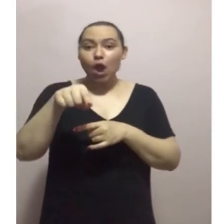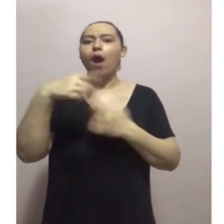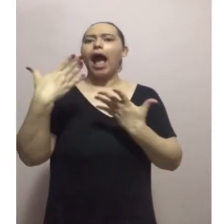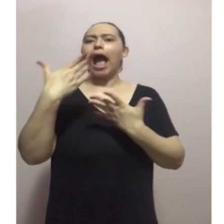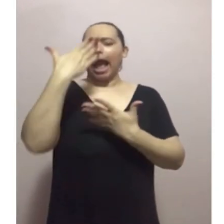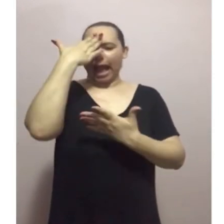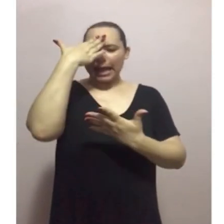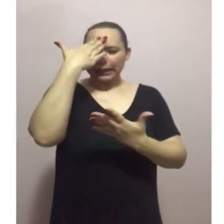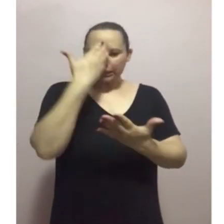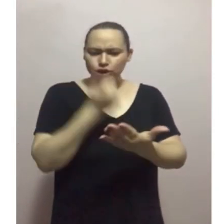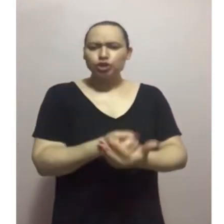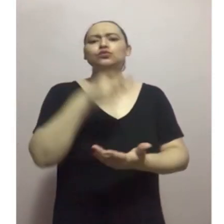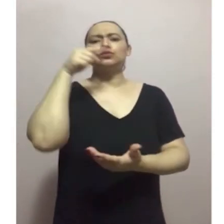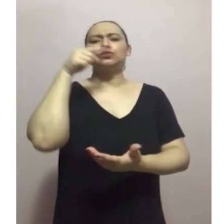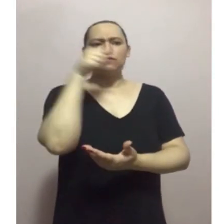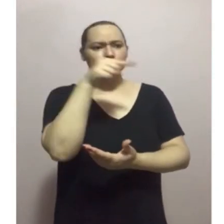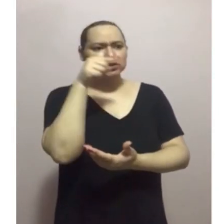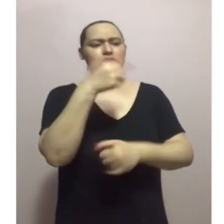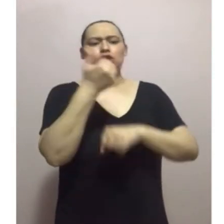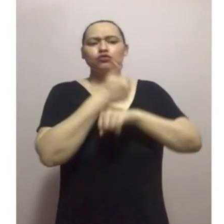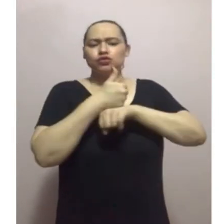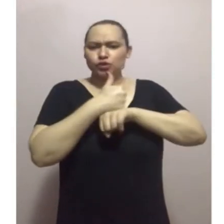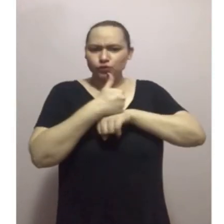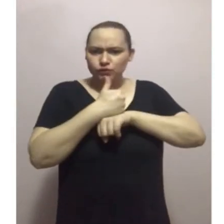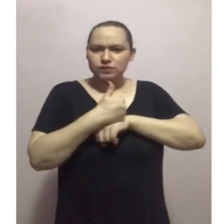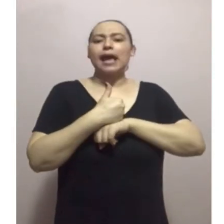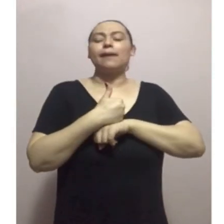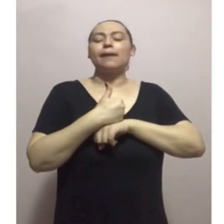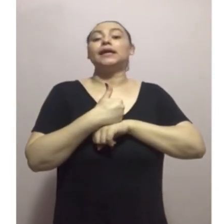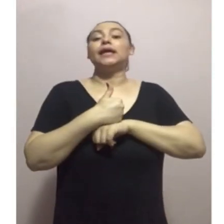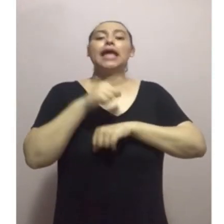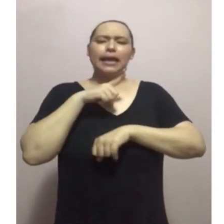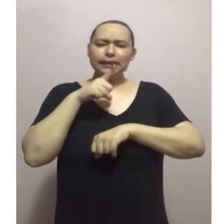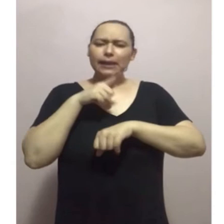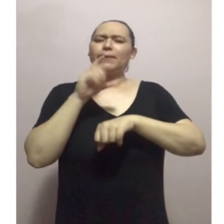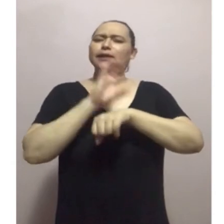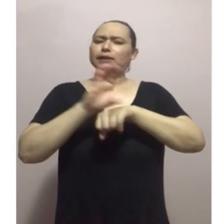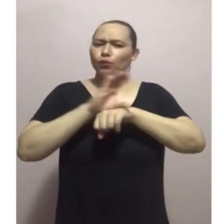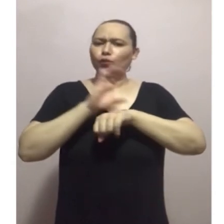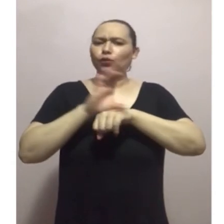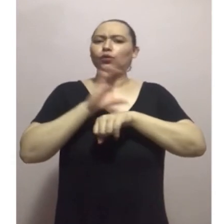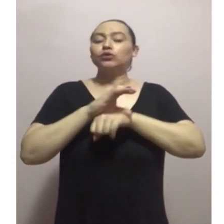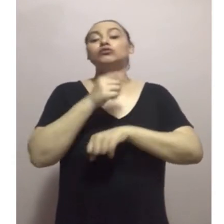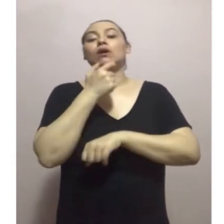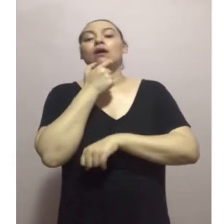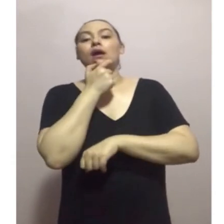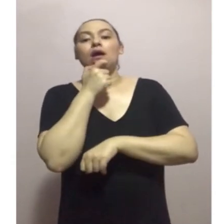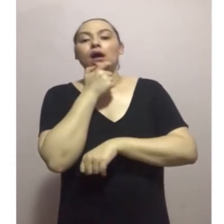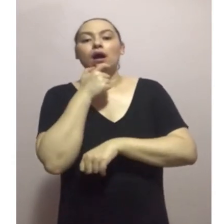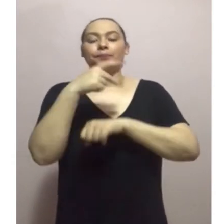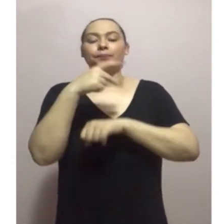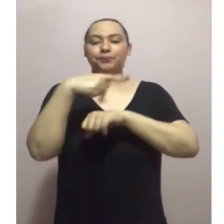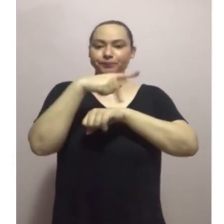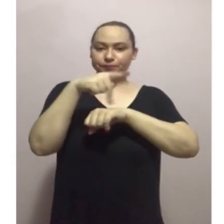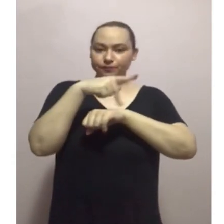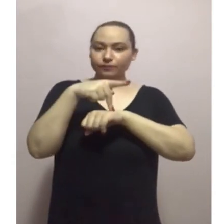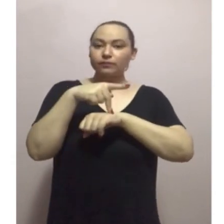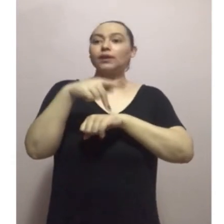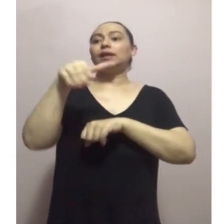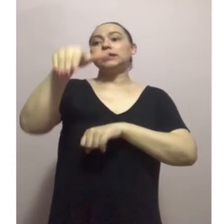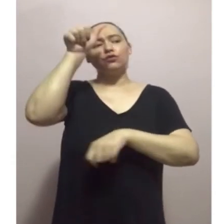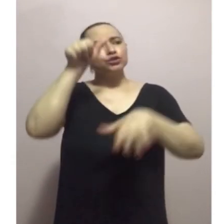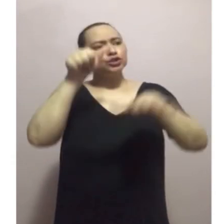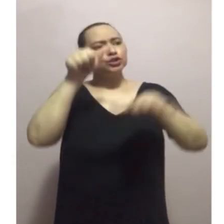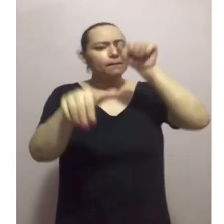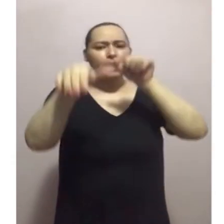de cenografia e figurino esteticamente. André, por exemplo, tem um curso também na Inglaterra relativo a isso.